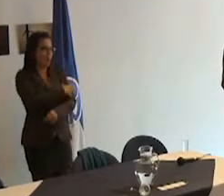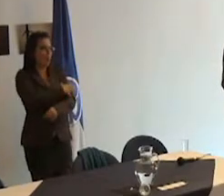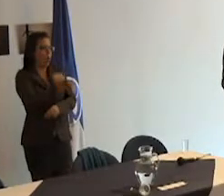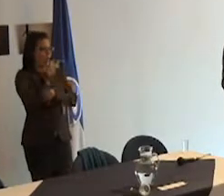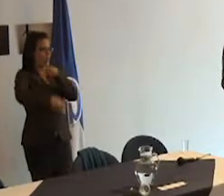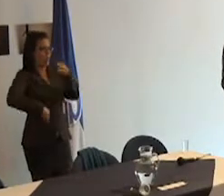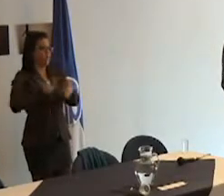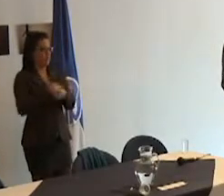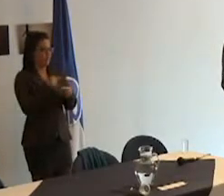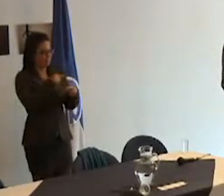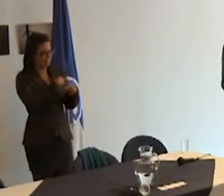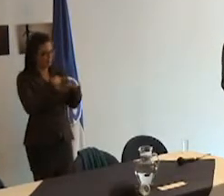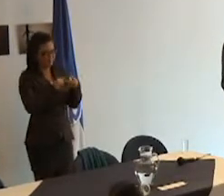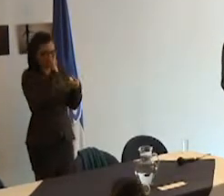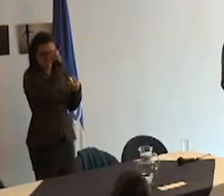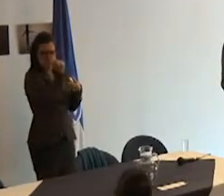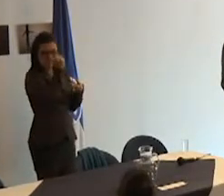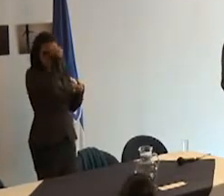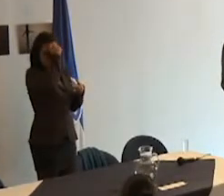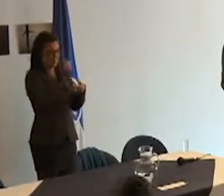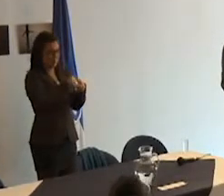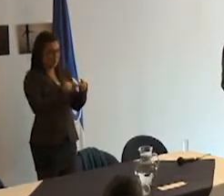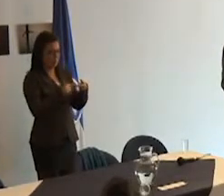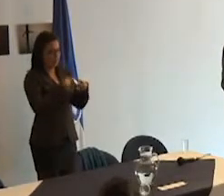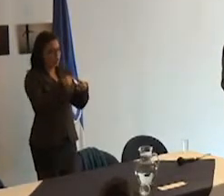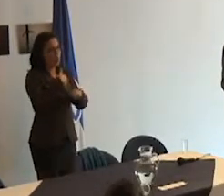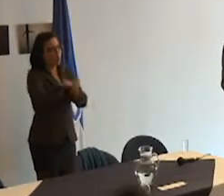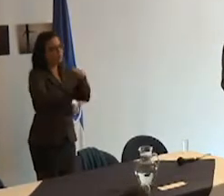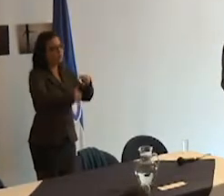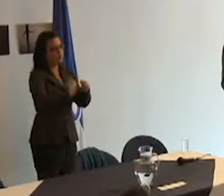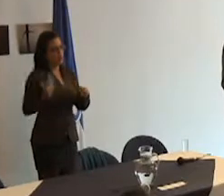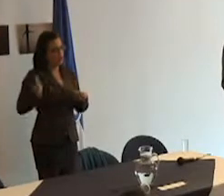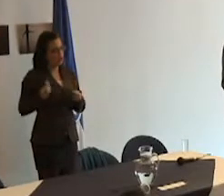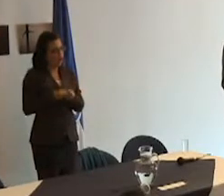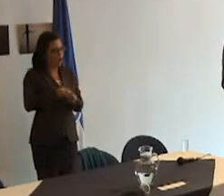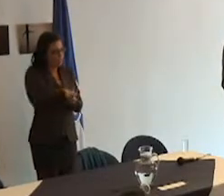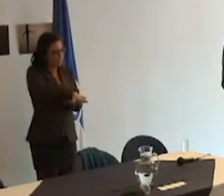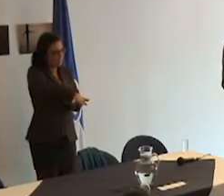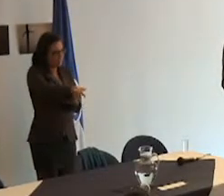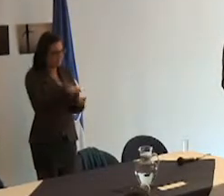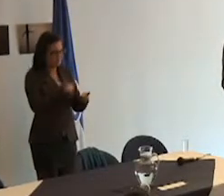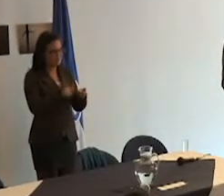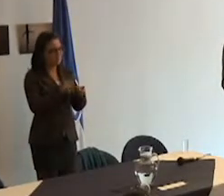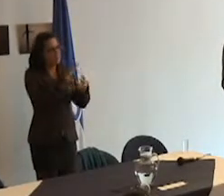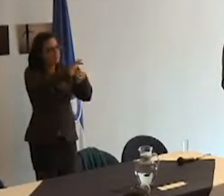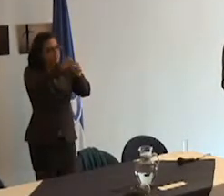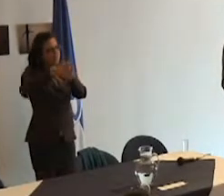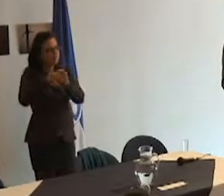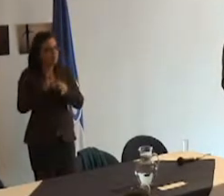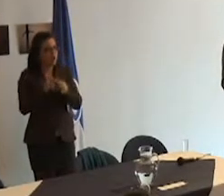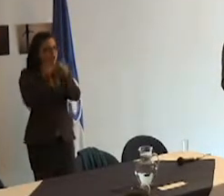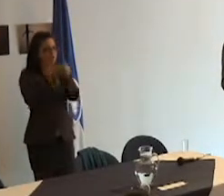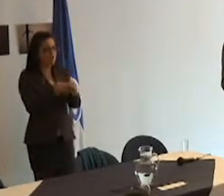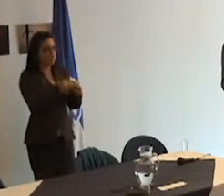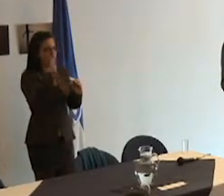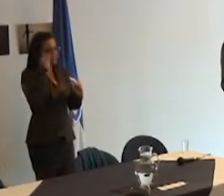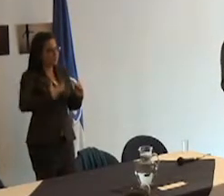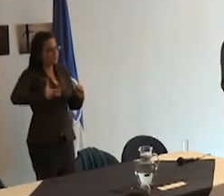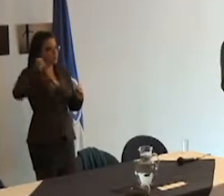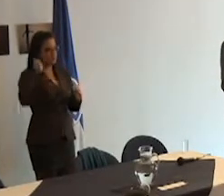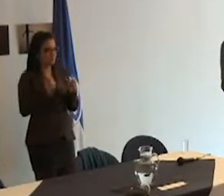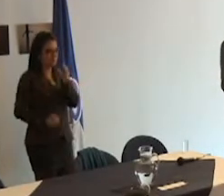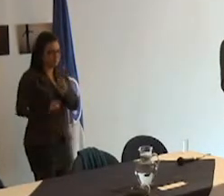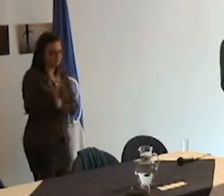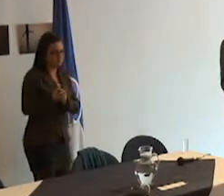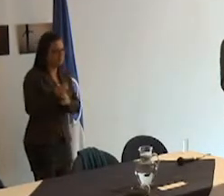de dos aspectos fundamentales: el proceso de colonización y la articulación de las formas históricas de producción en torno